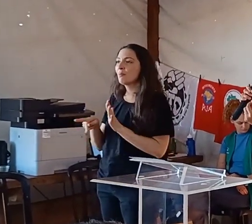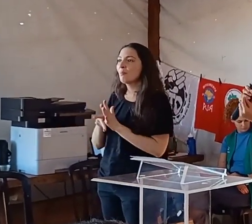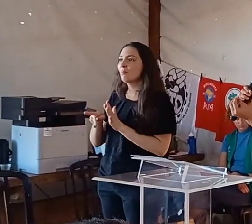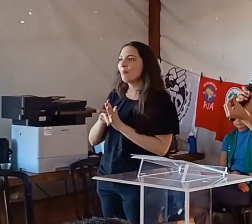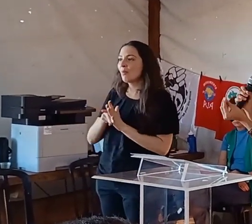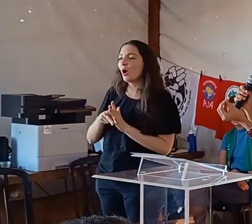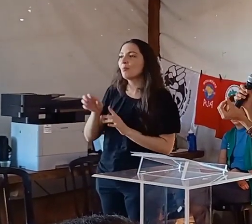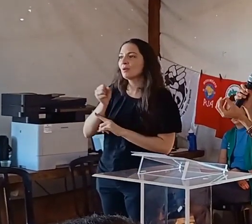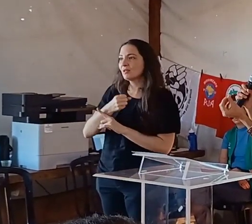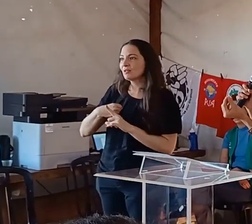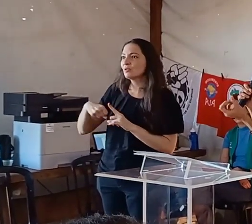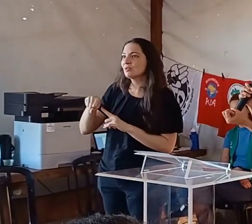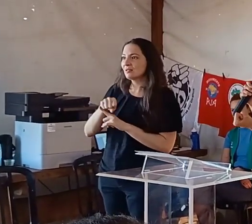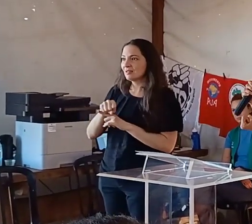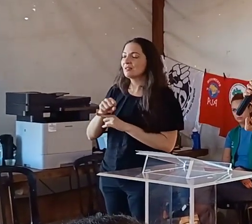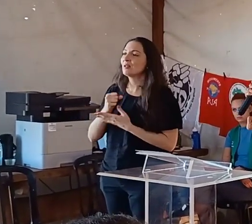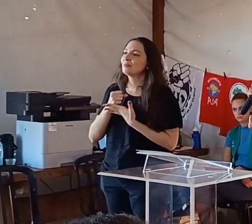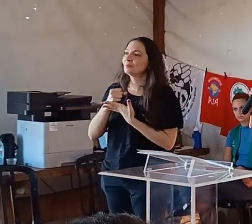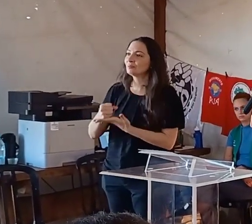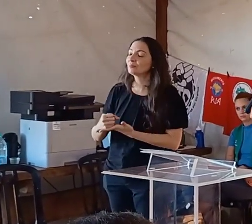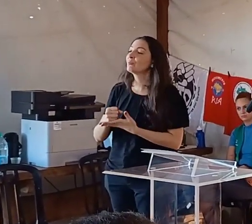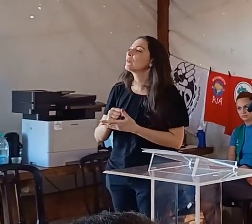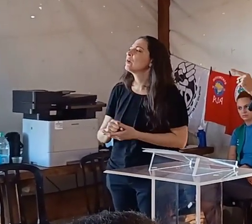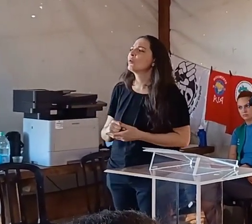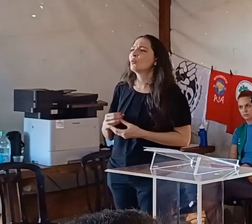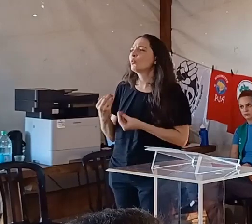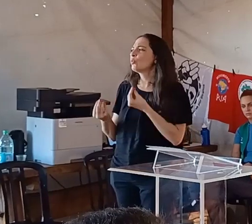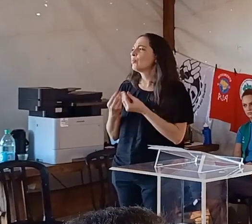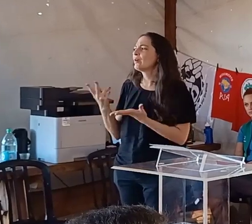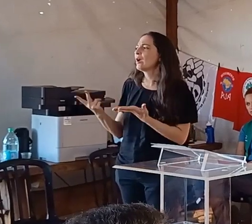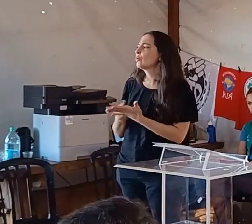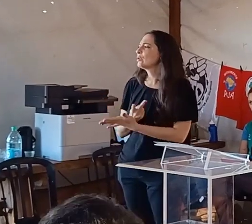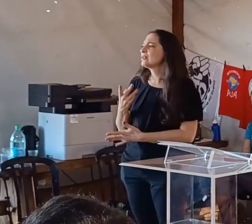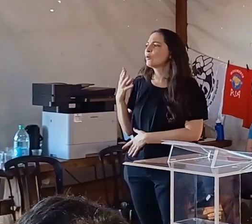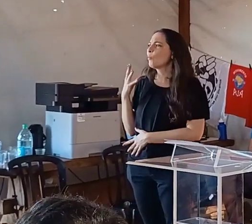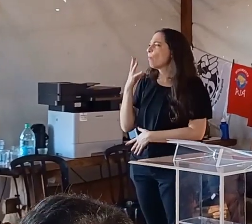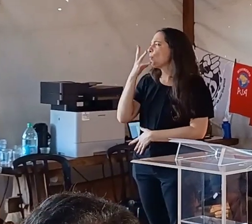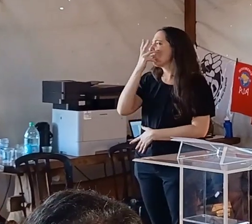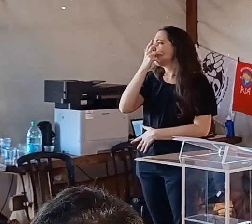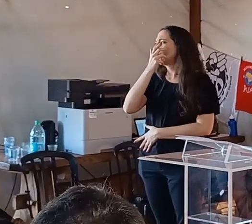foi bonito essa recepção, né? A professora Sandra